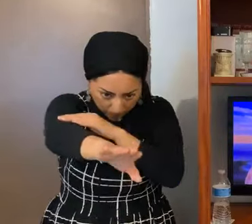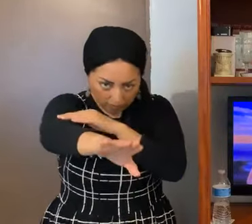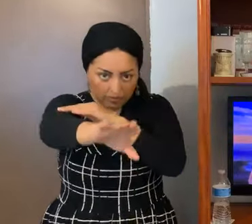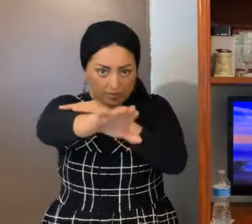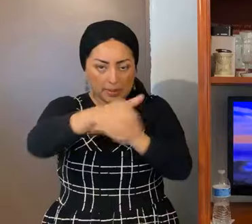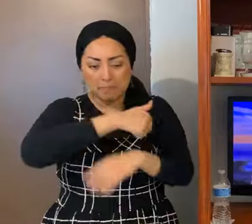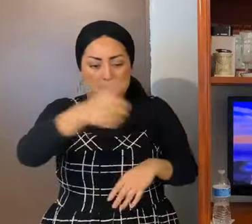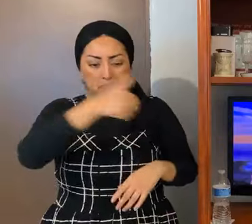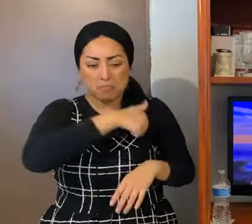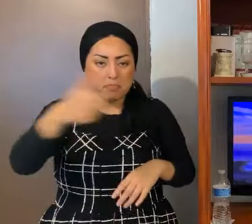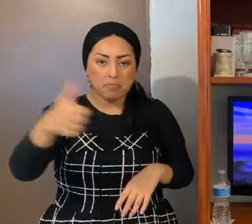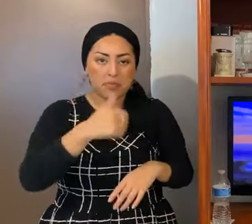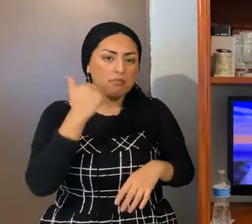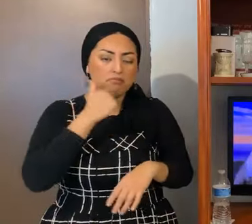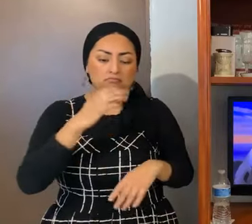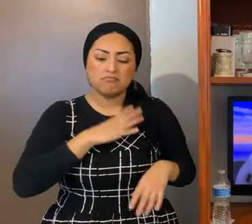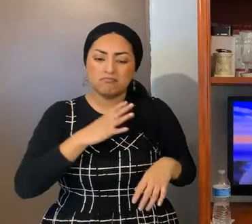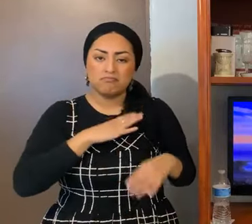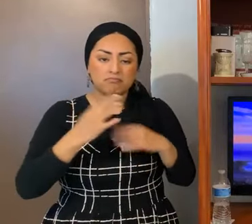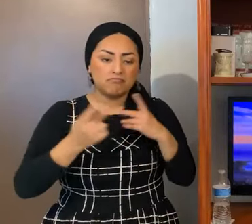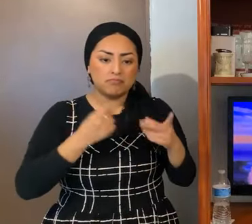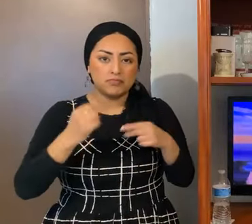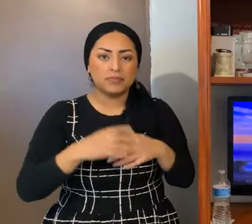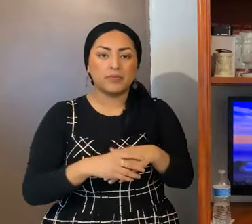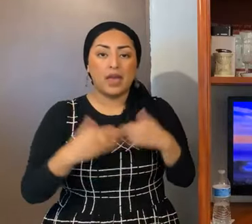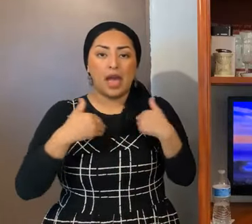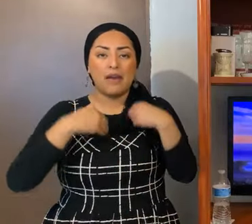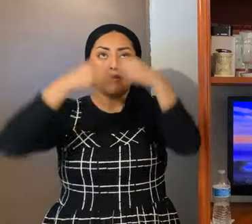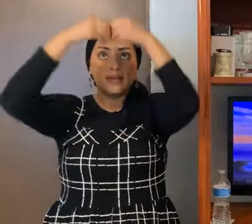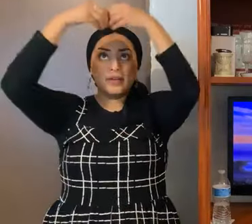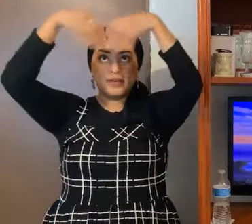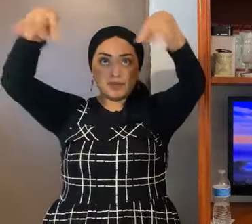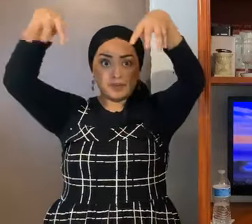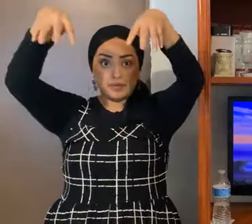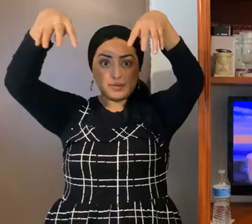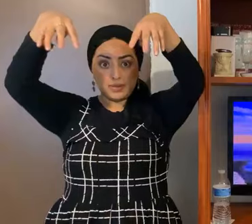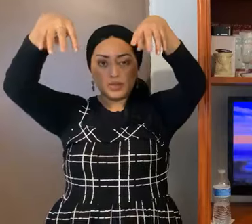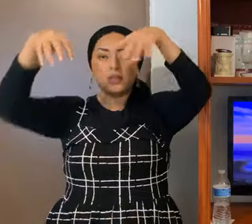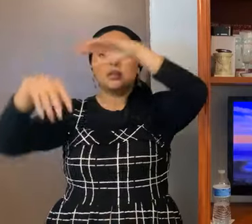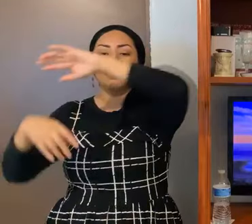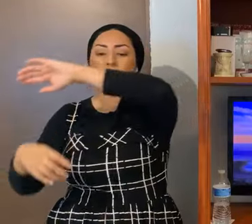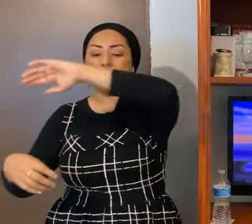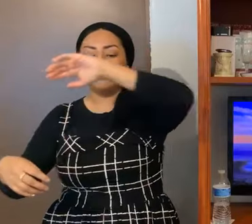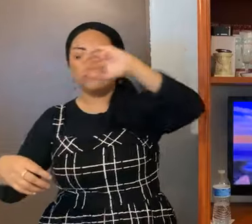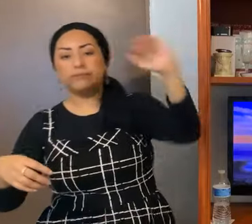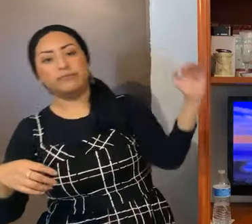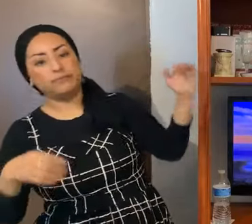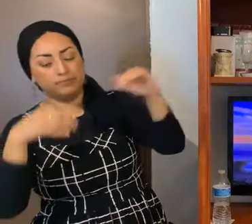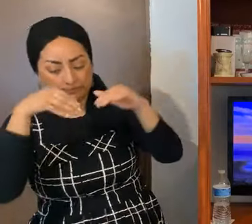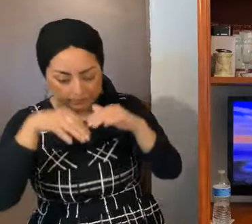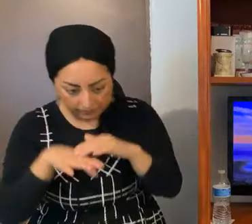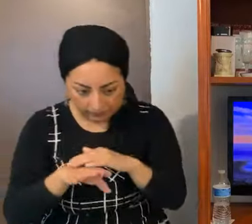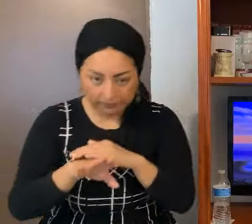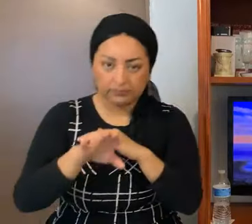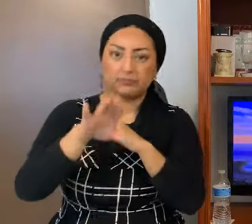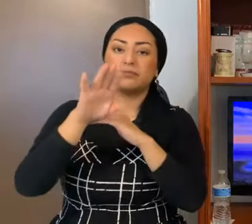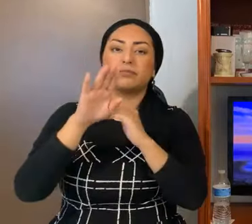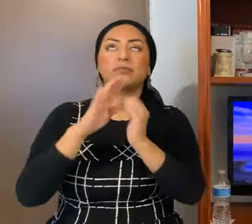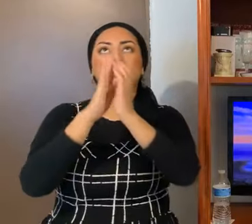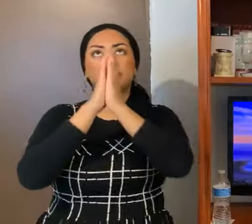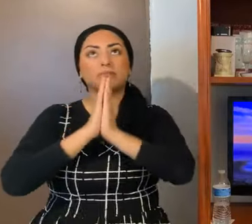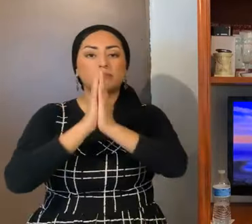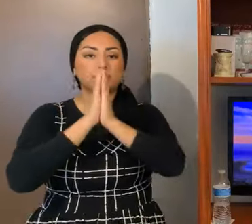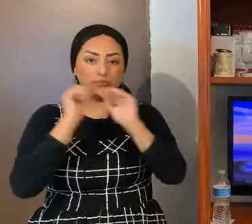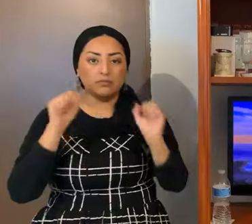el arca del pacto, ¿sí? Estaba una cortina, podía mover la cortina y entrar y estar haciendo